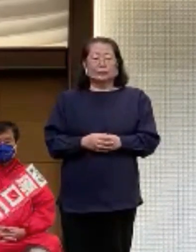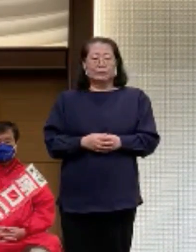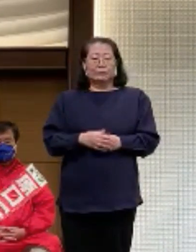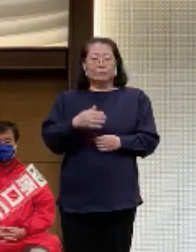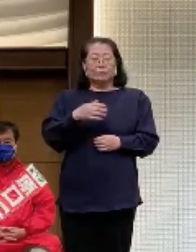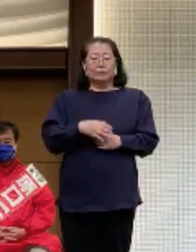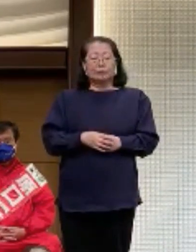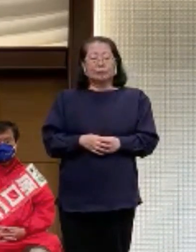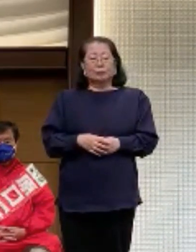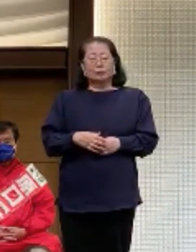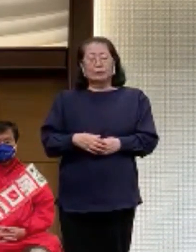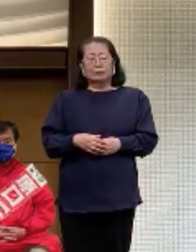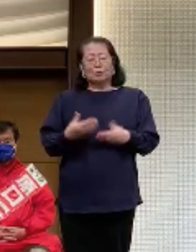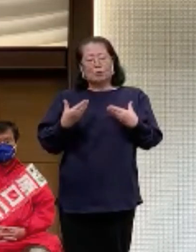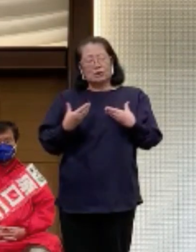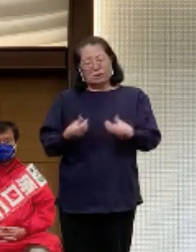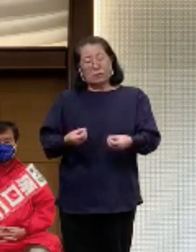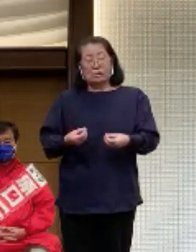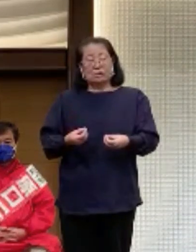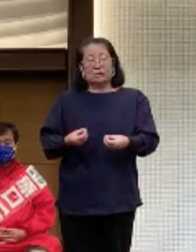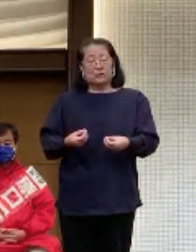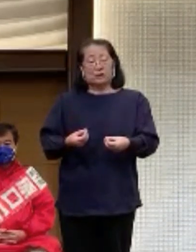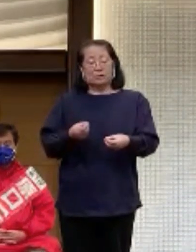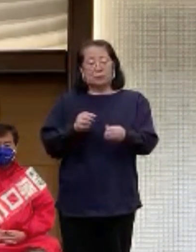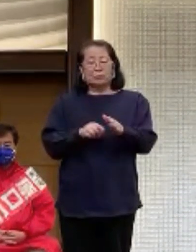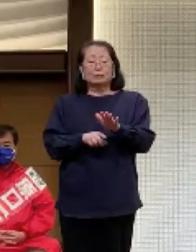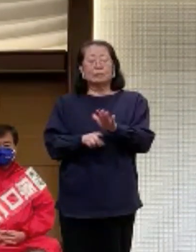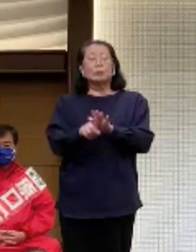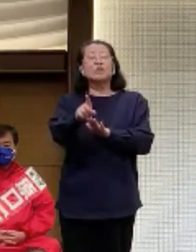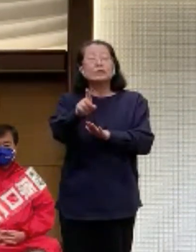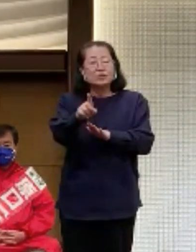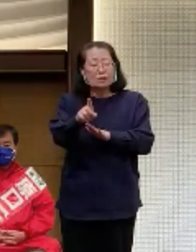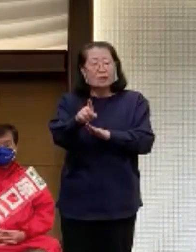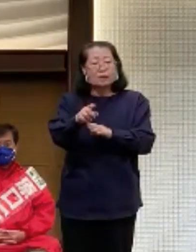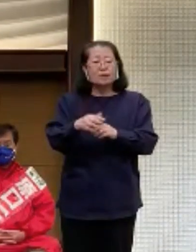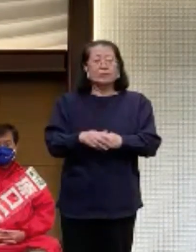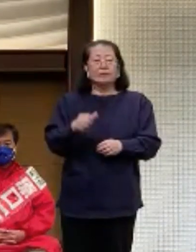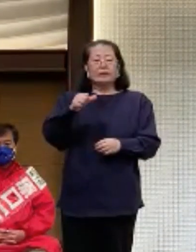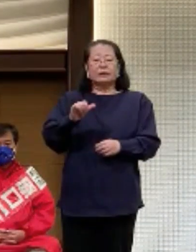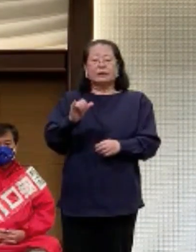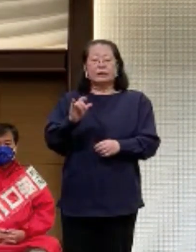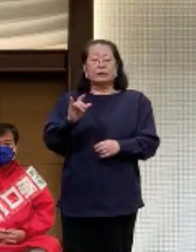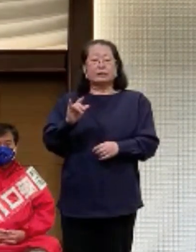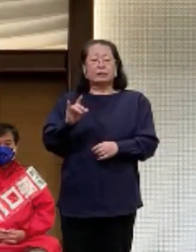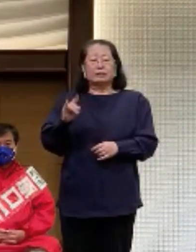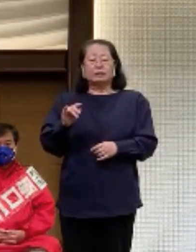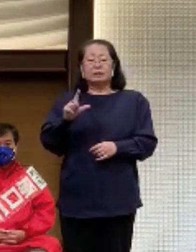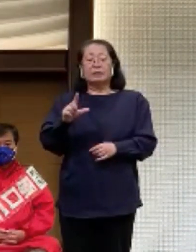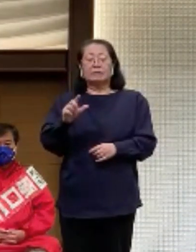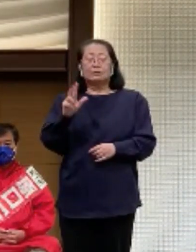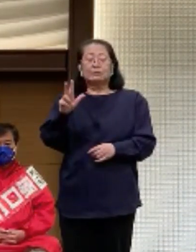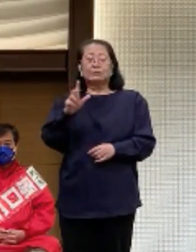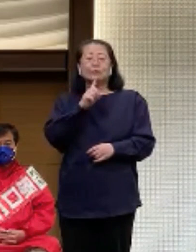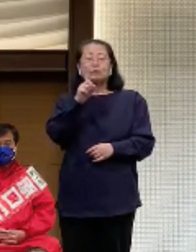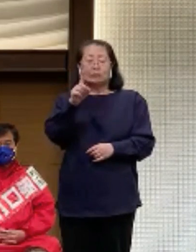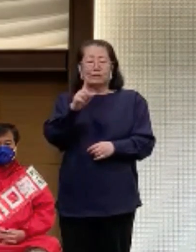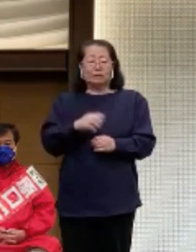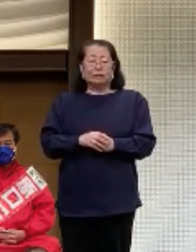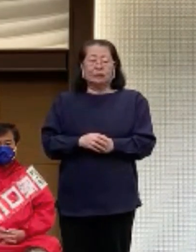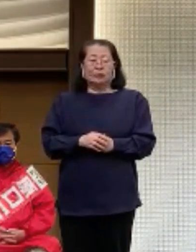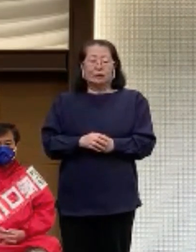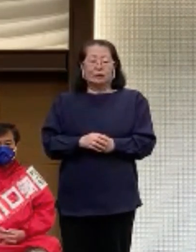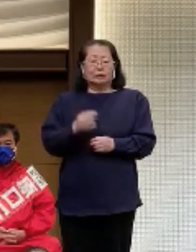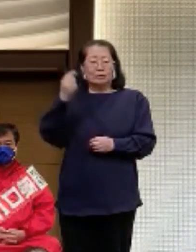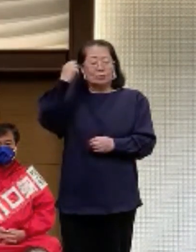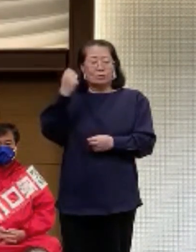もうがっかりを通り過ぎて、まあ、呆れるとしか言いようがございません。もう現与党には自浄